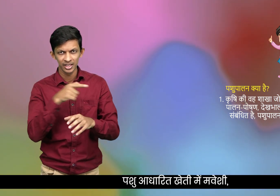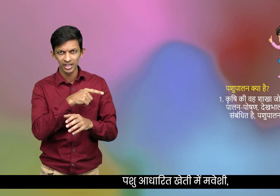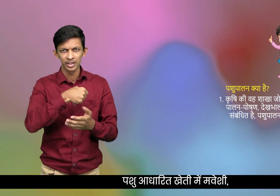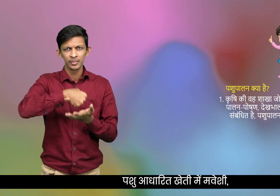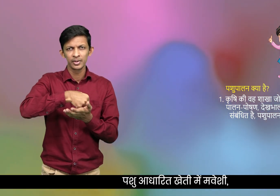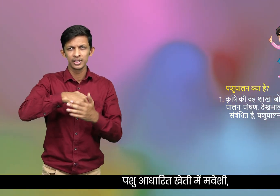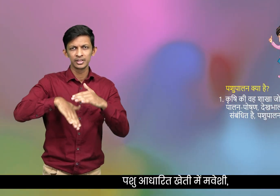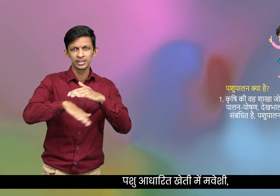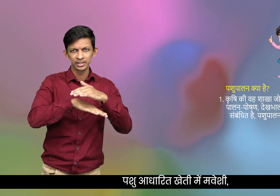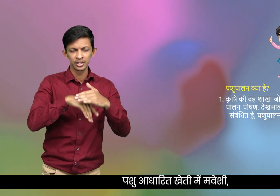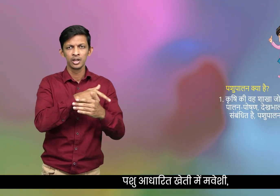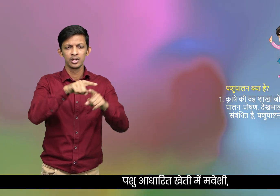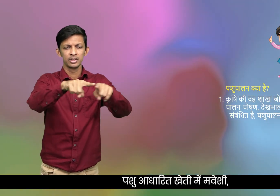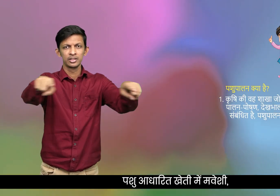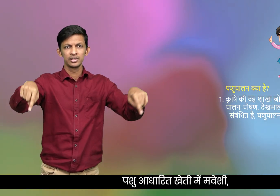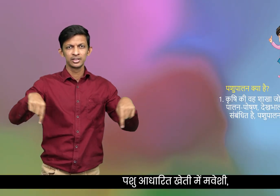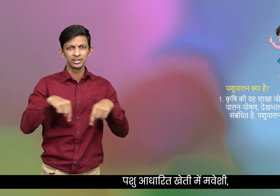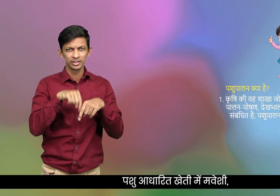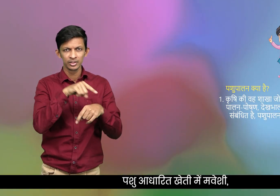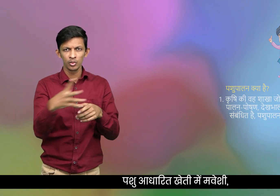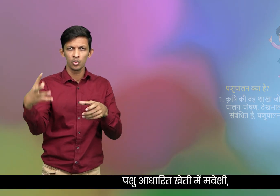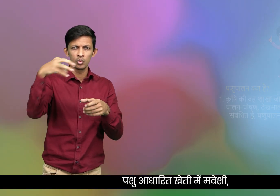तीसरा, पशु आधारित खेती में मवेशी,